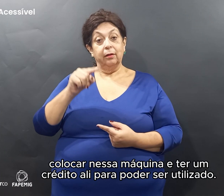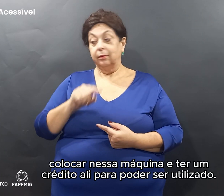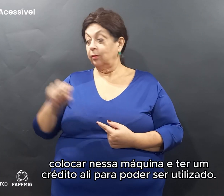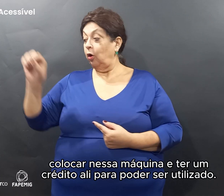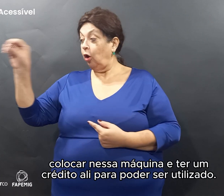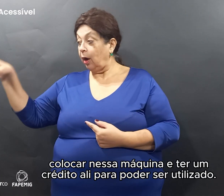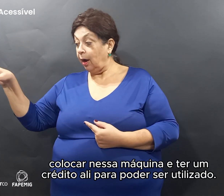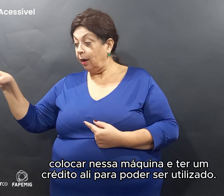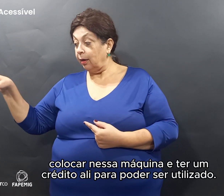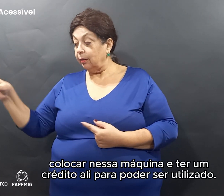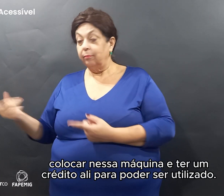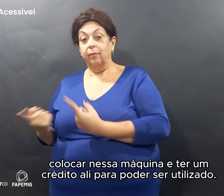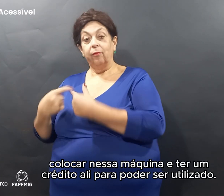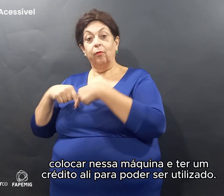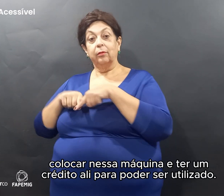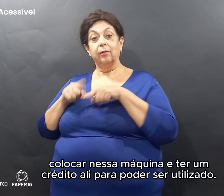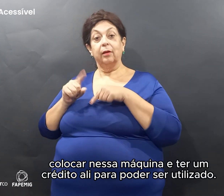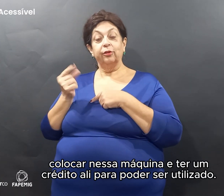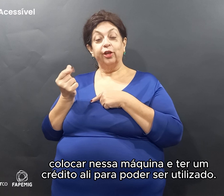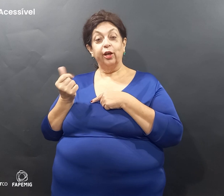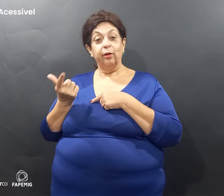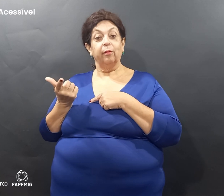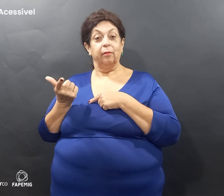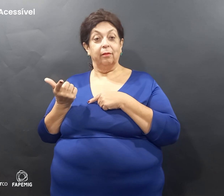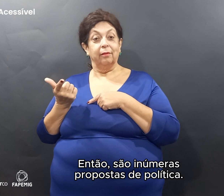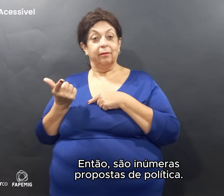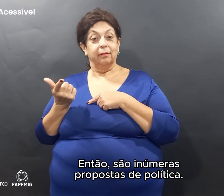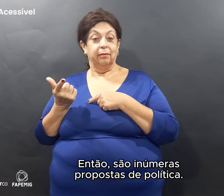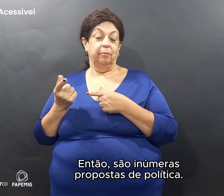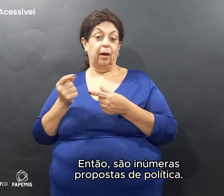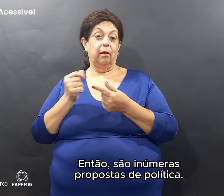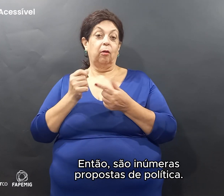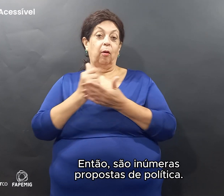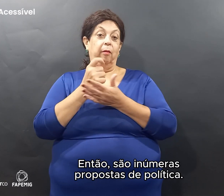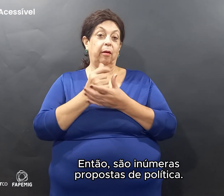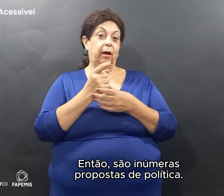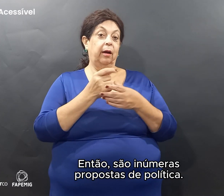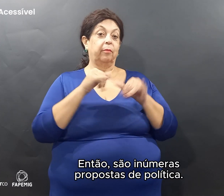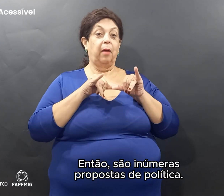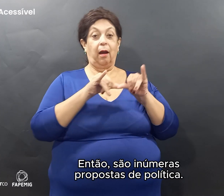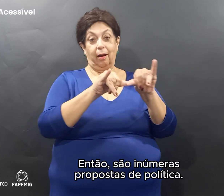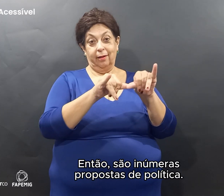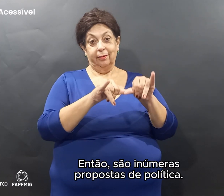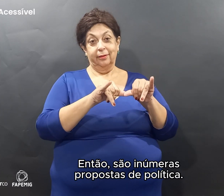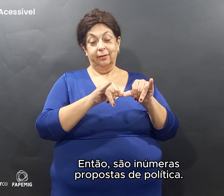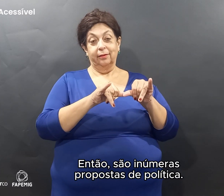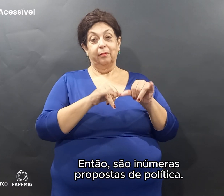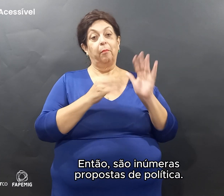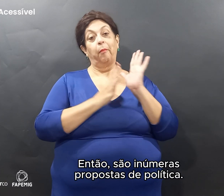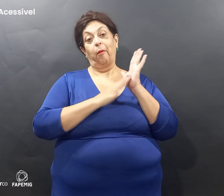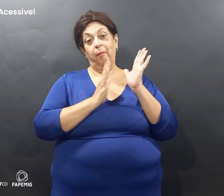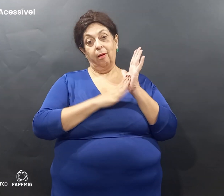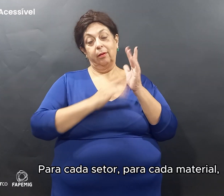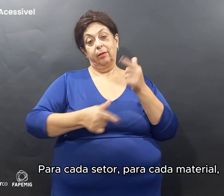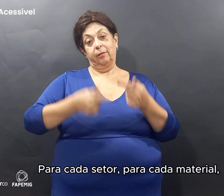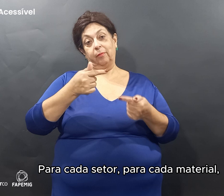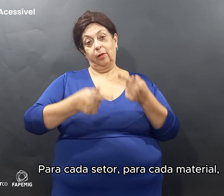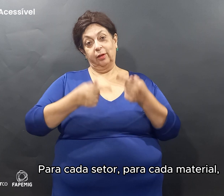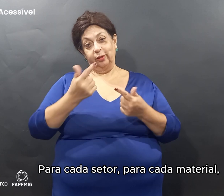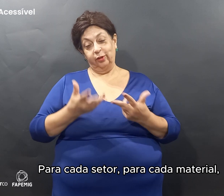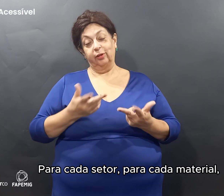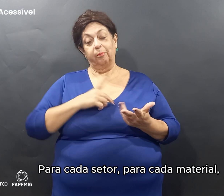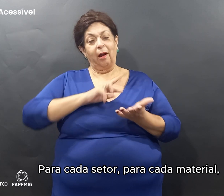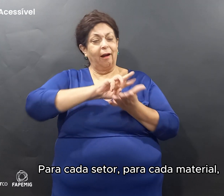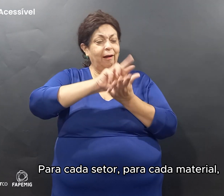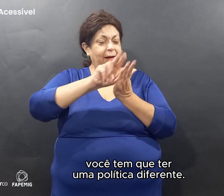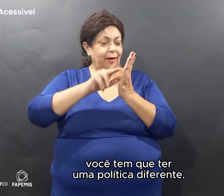colocar nessa máquina e ter um crédito ali para poder ser utilizado. Então são inúmeras propostas de política, né? Para cada